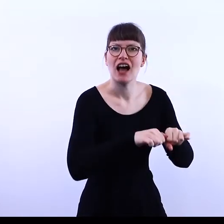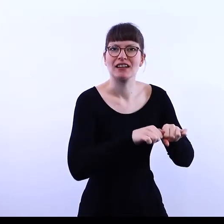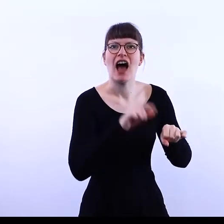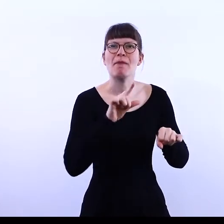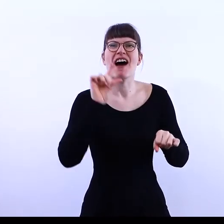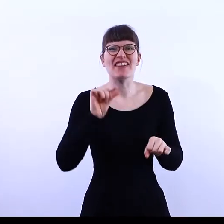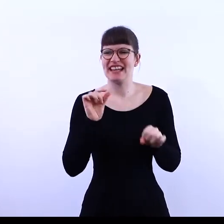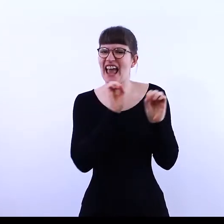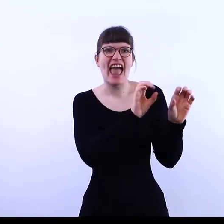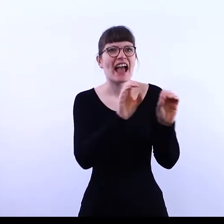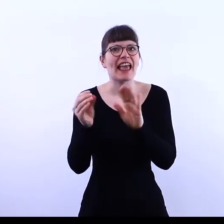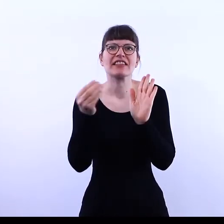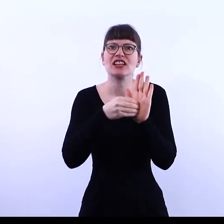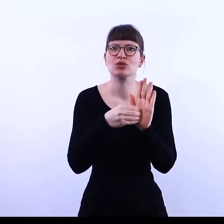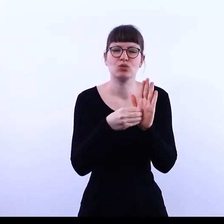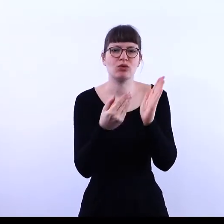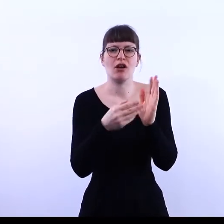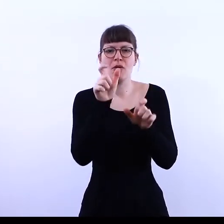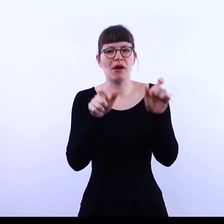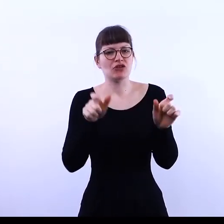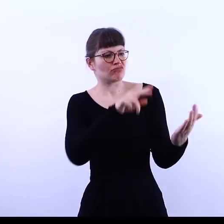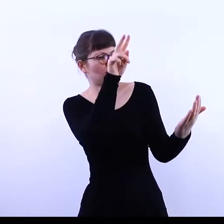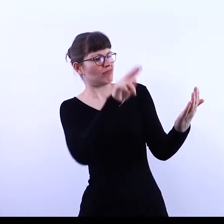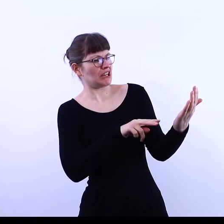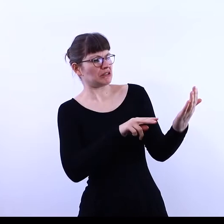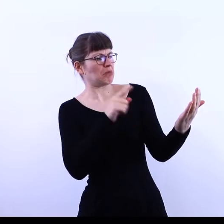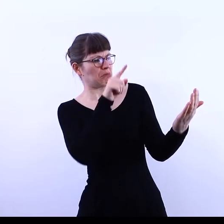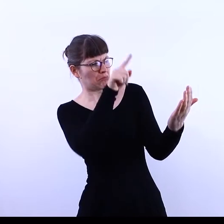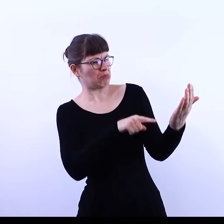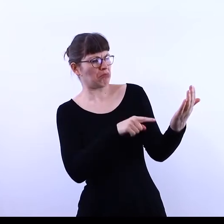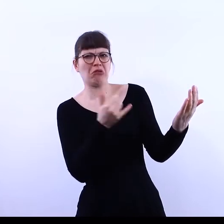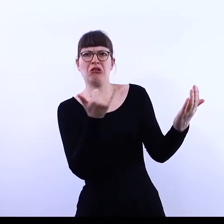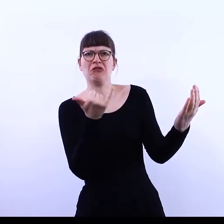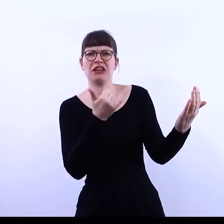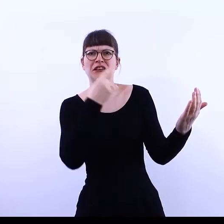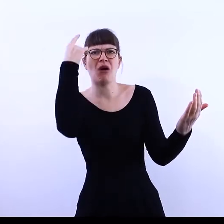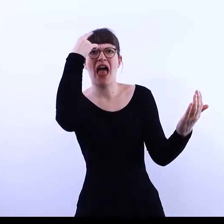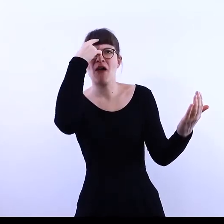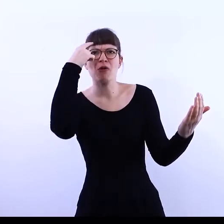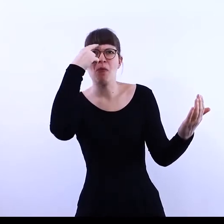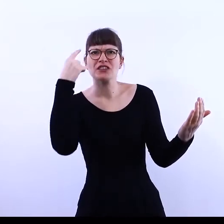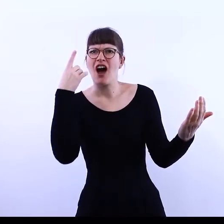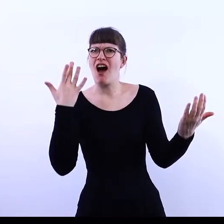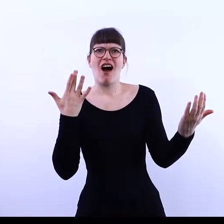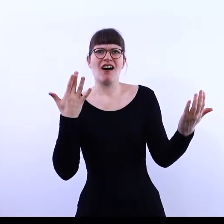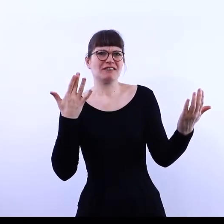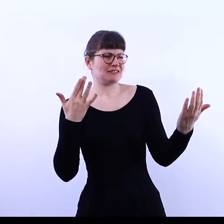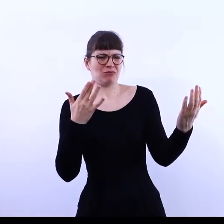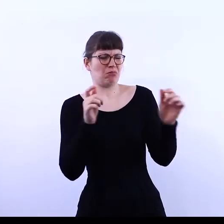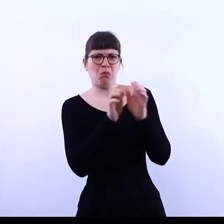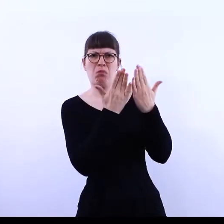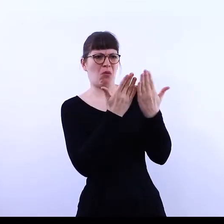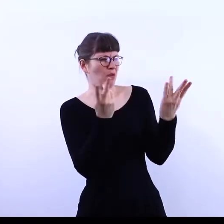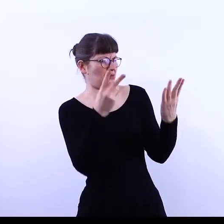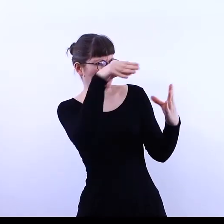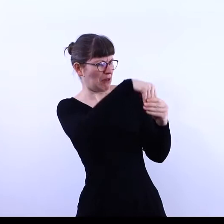Menschen, ja, die lesen darüber, es hört sich irgendwie an wie aus so einem Harry-Potter-Universum. Man weiß nicht genau, was man damit verbinden